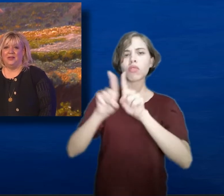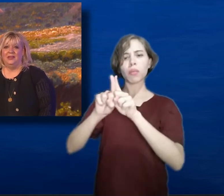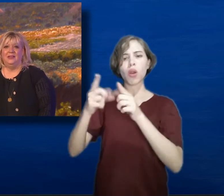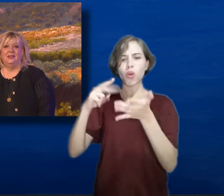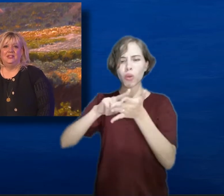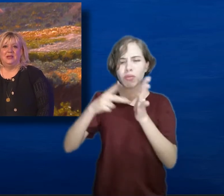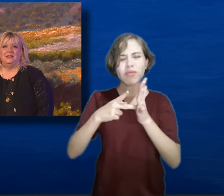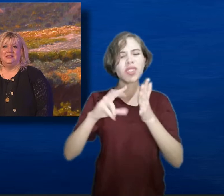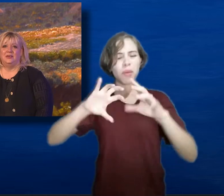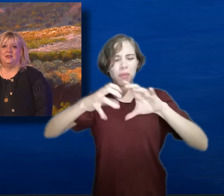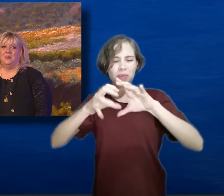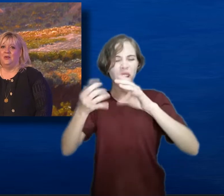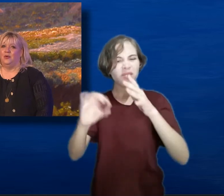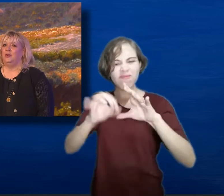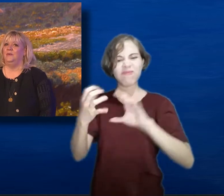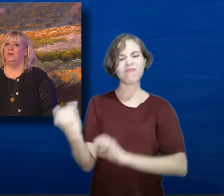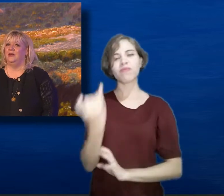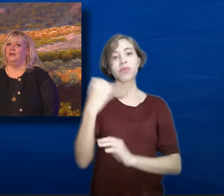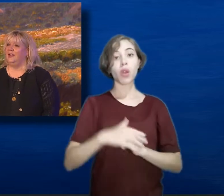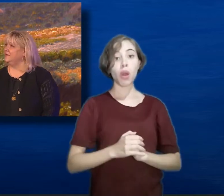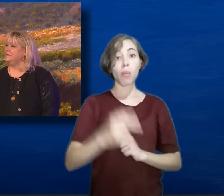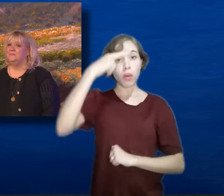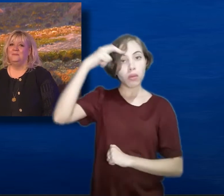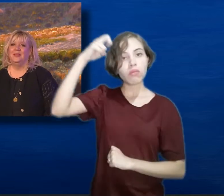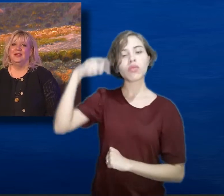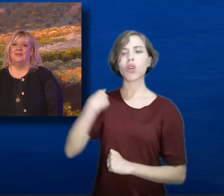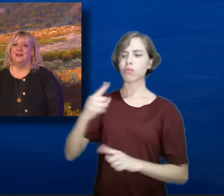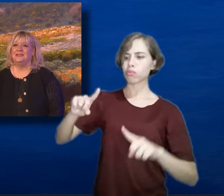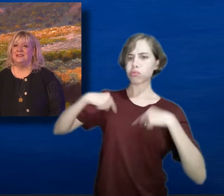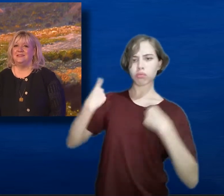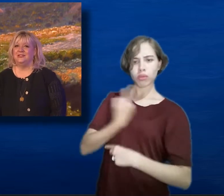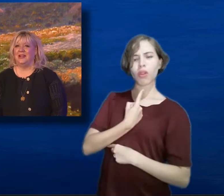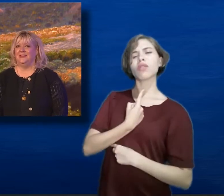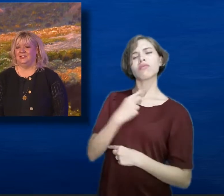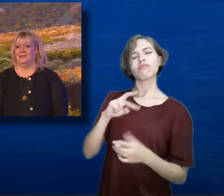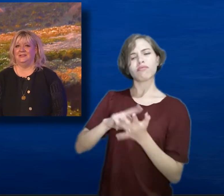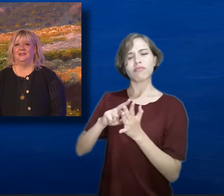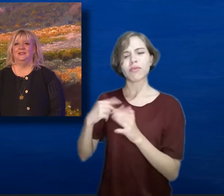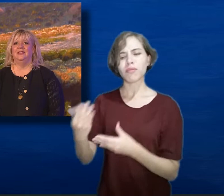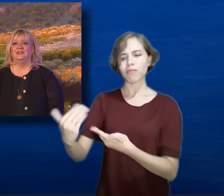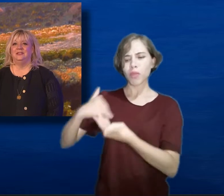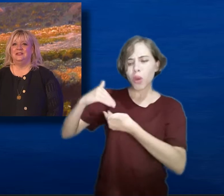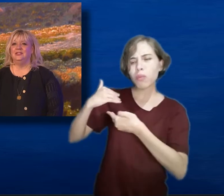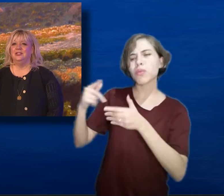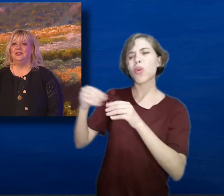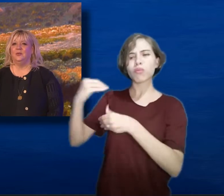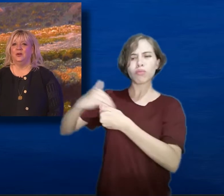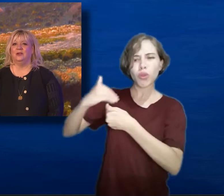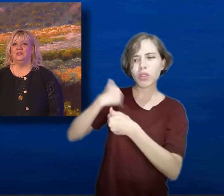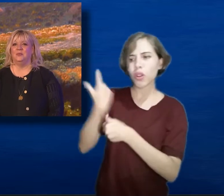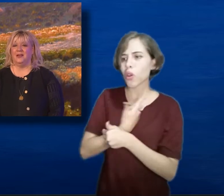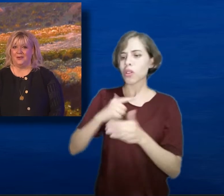das reuniões são uma ótima indicação de que a família deve ser considerada o rotor principal de nossa vida. O presidente Nelson